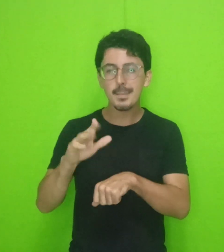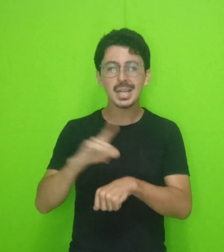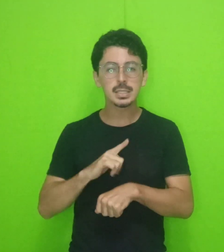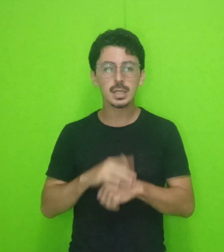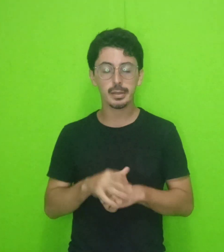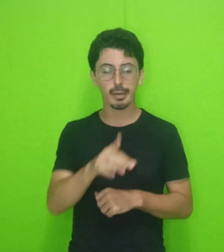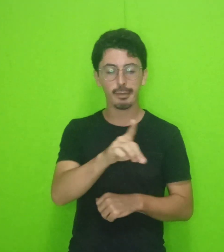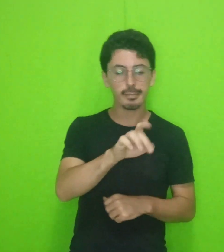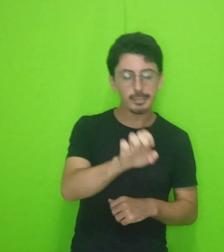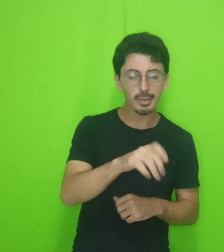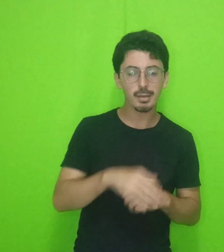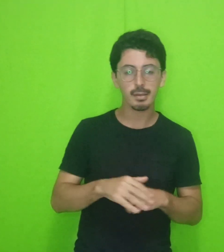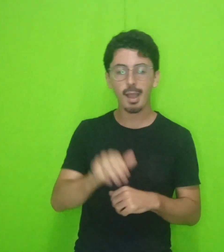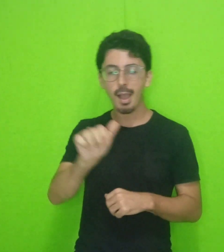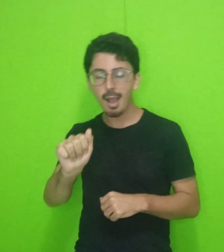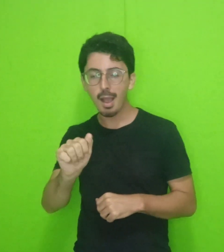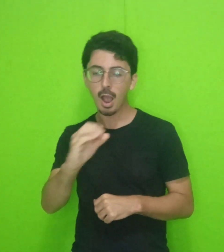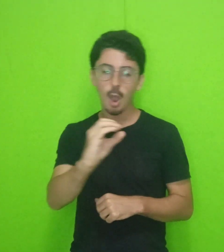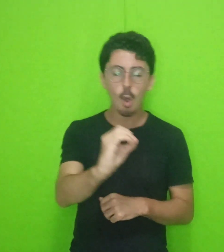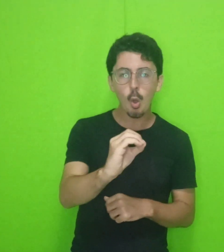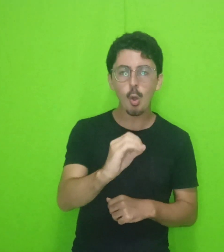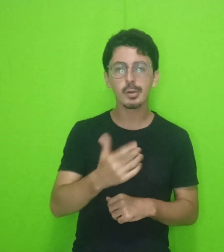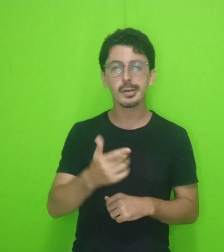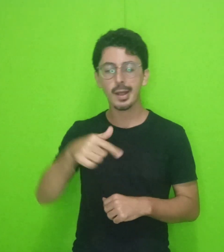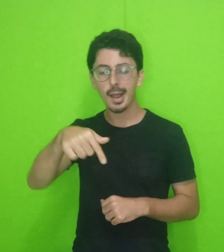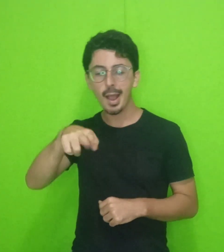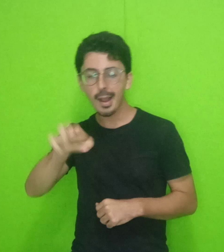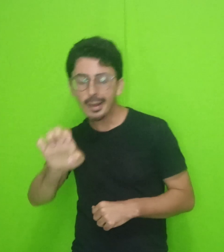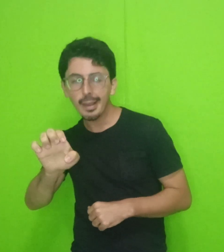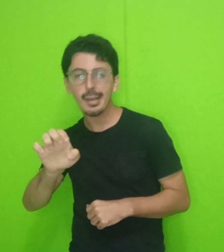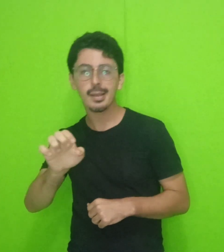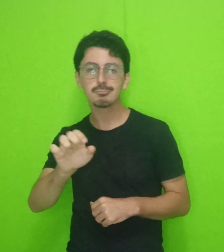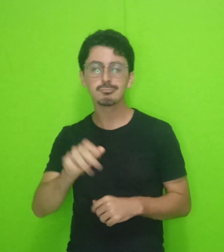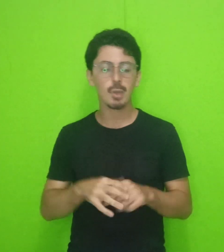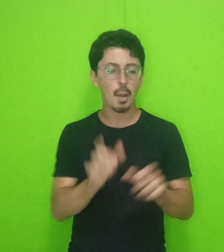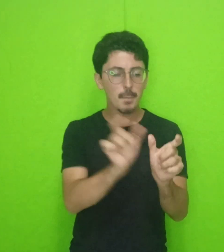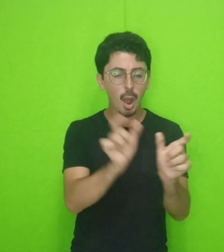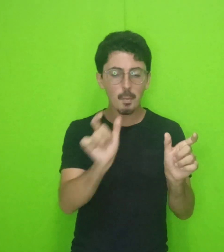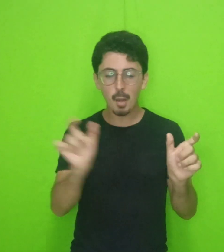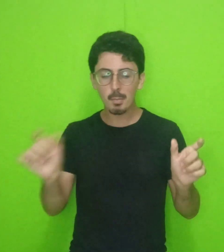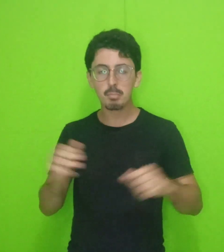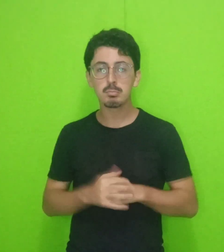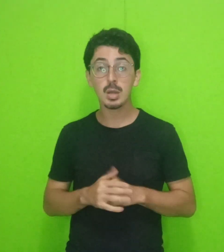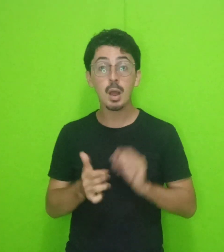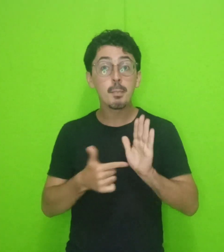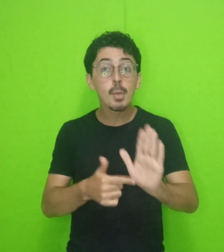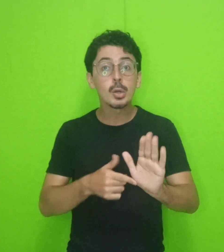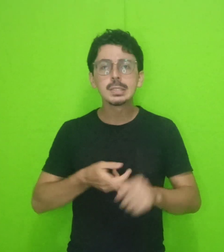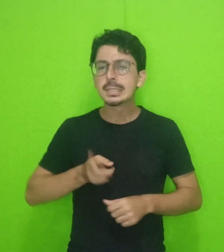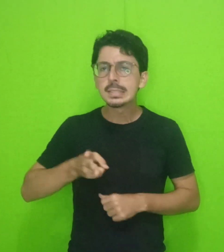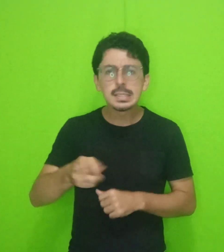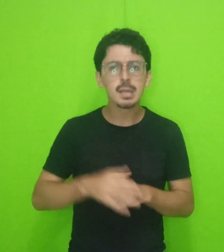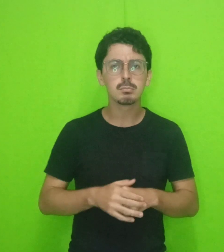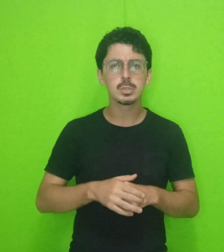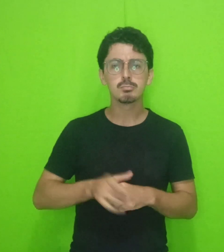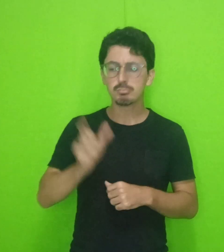a, o, e, que, se repetiam em ambos os corpora, variando apenas